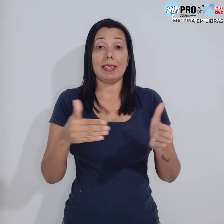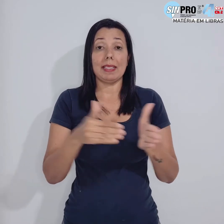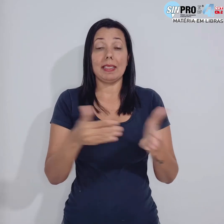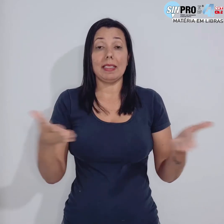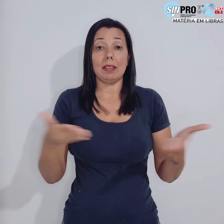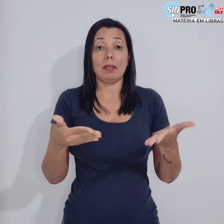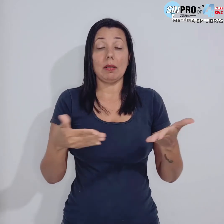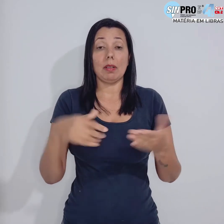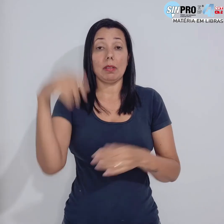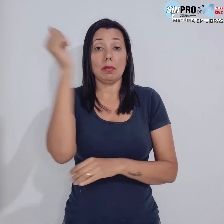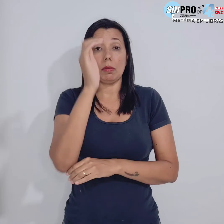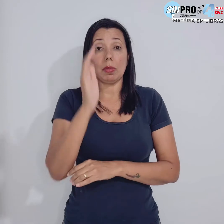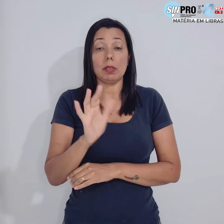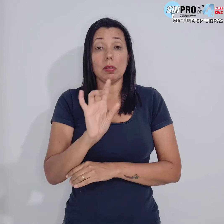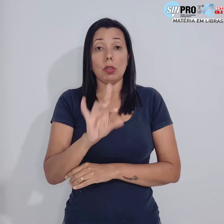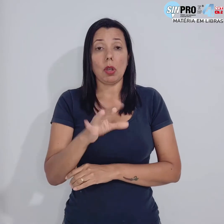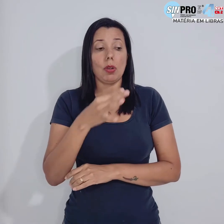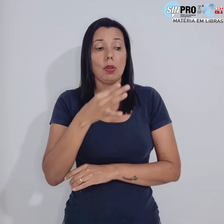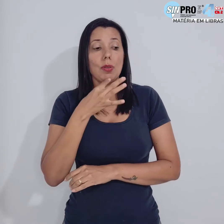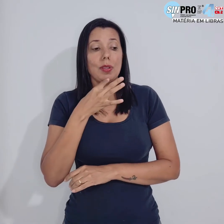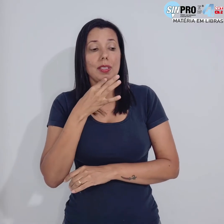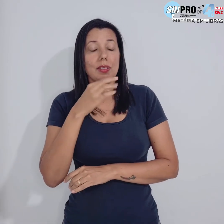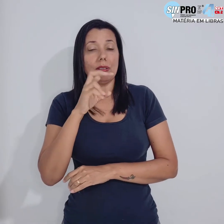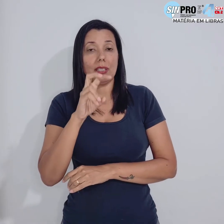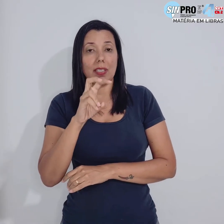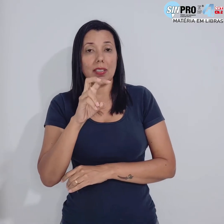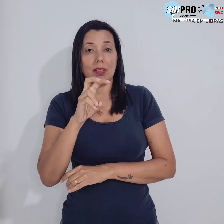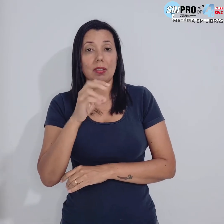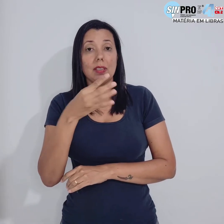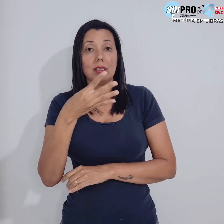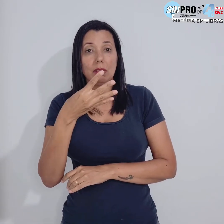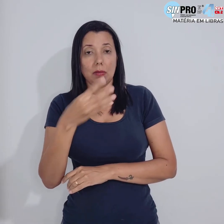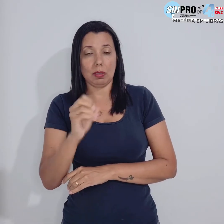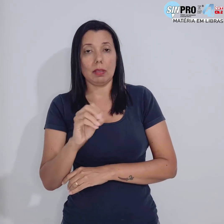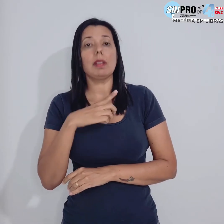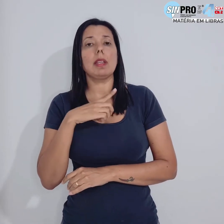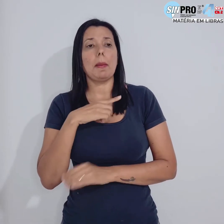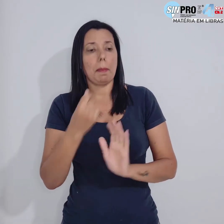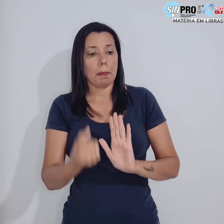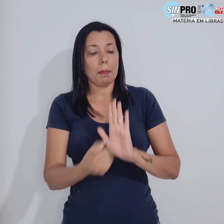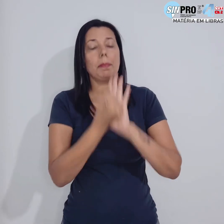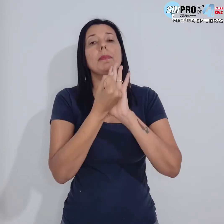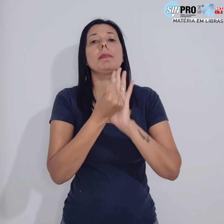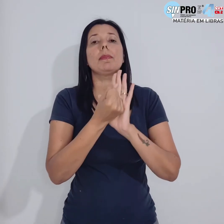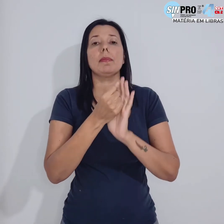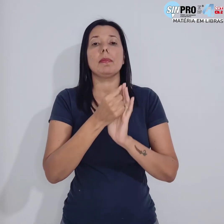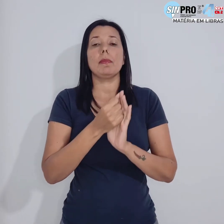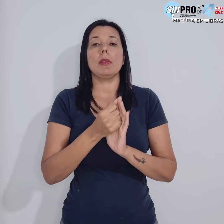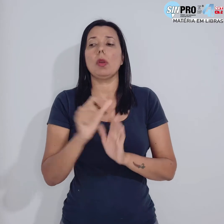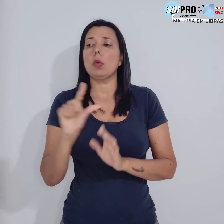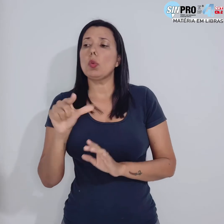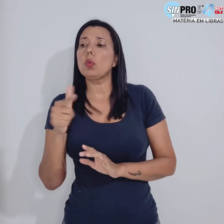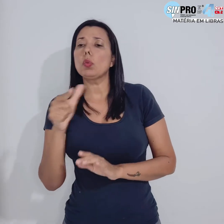E completa. Quando olhamos para os espaços sagrados dos nossos 305 povos, os reconhecidos